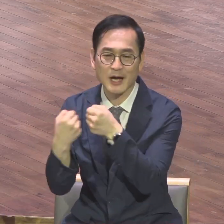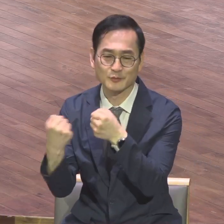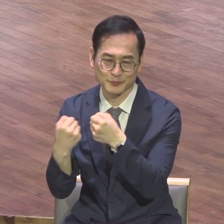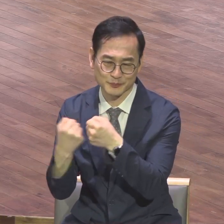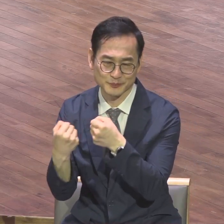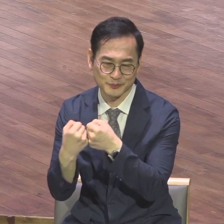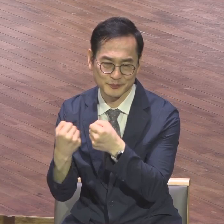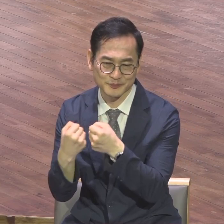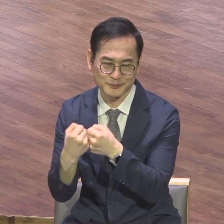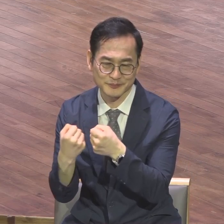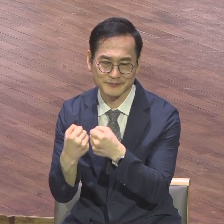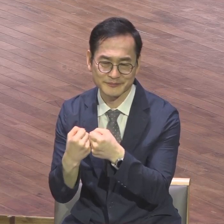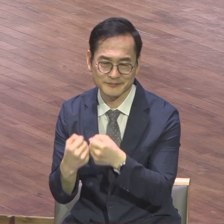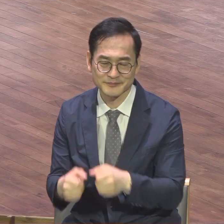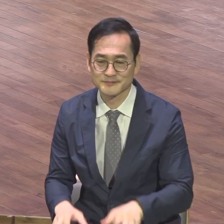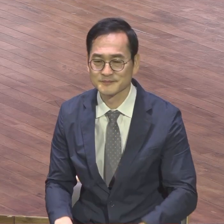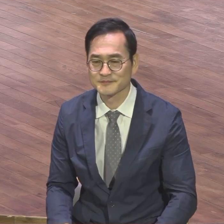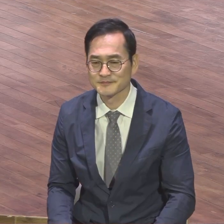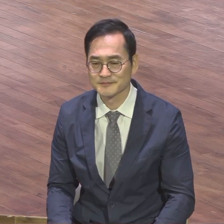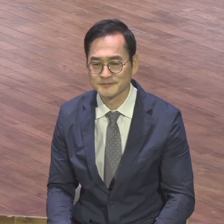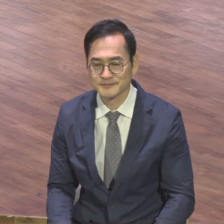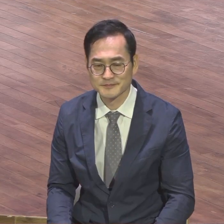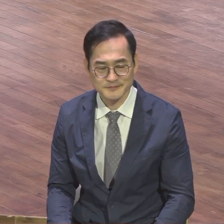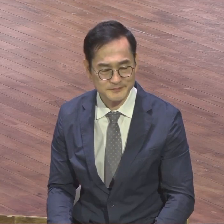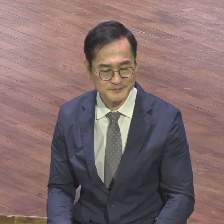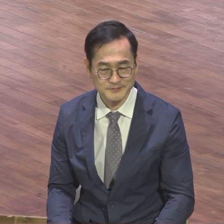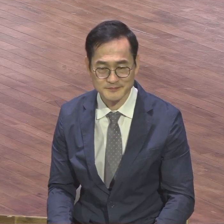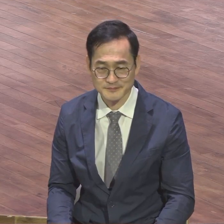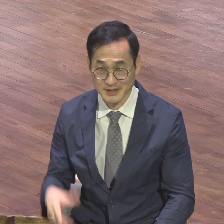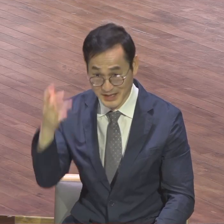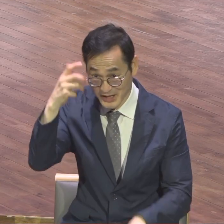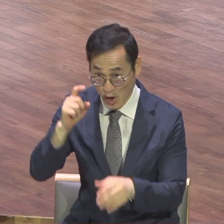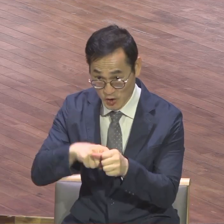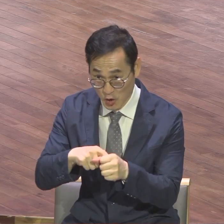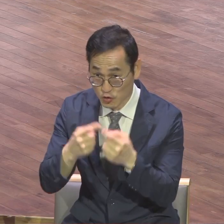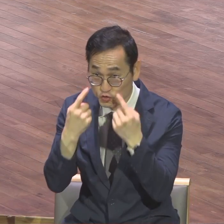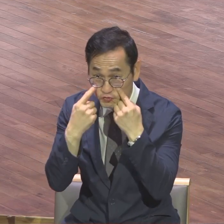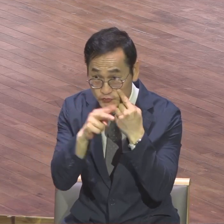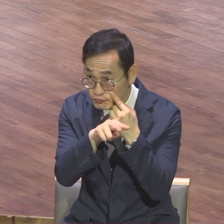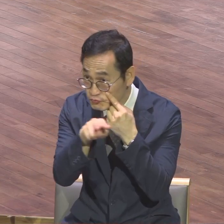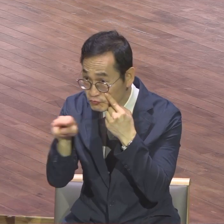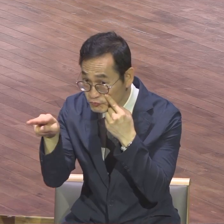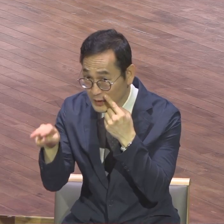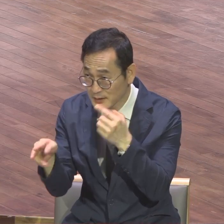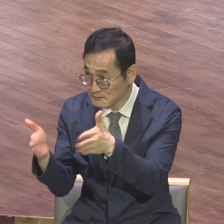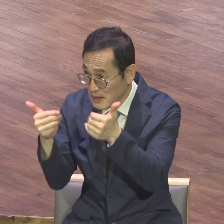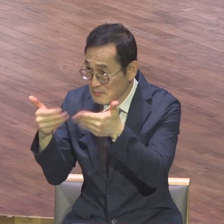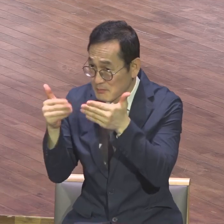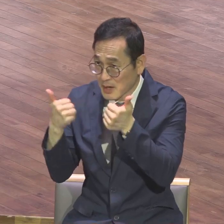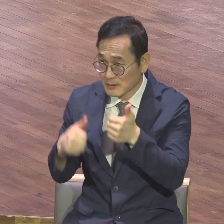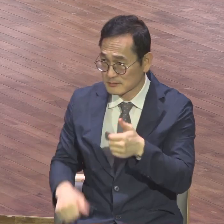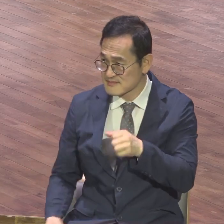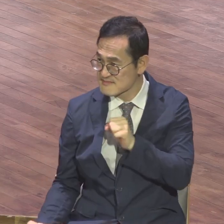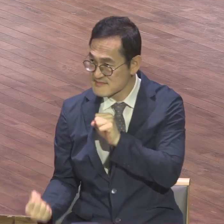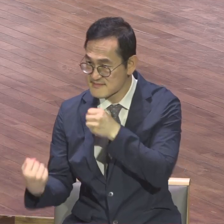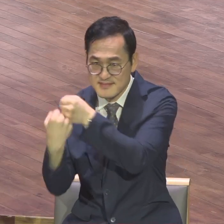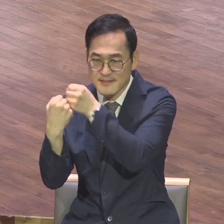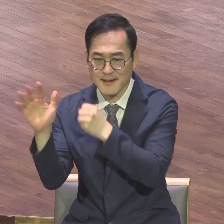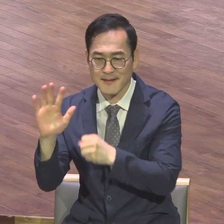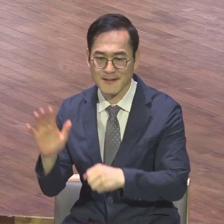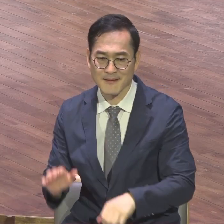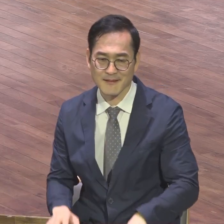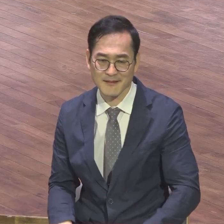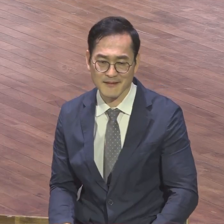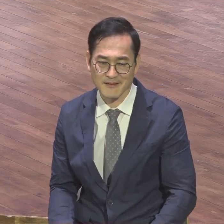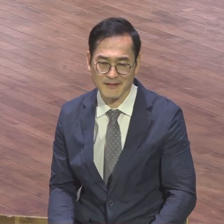싸움 싸우지. 제가 늘 말씀드리잖아요. 저는 영적으로 또 바라보기 때문에 육신적으로 절대 싸움 안 합니다. 싸움